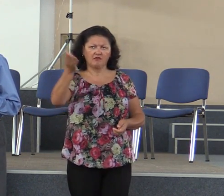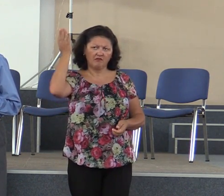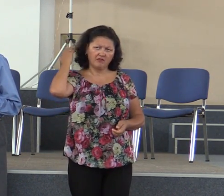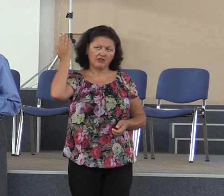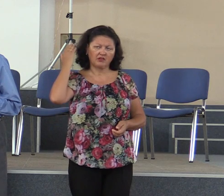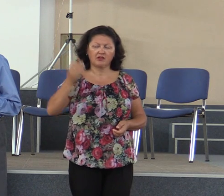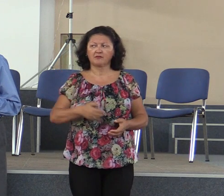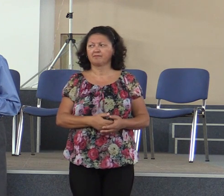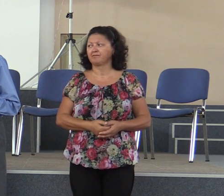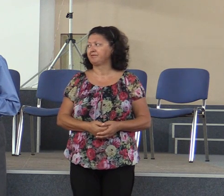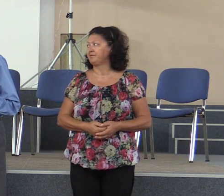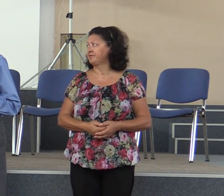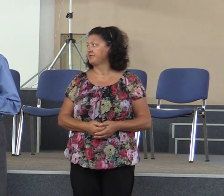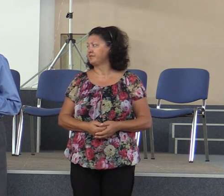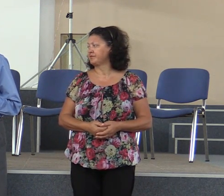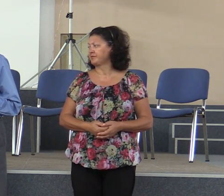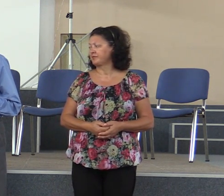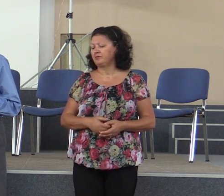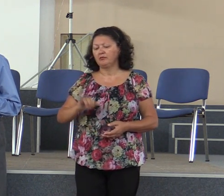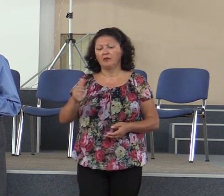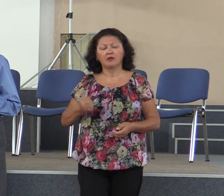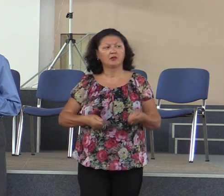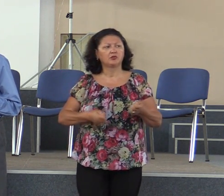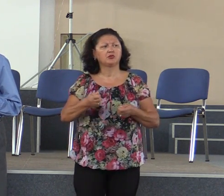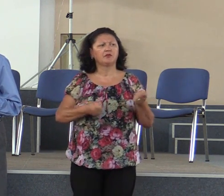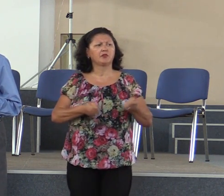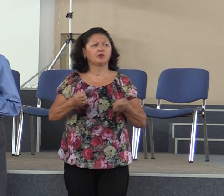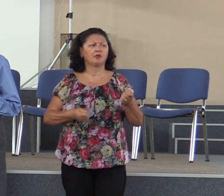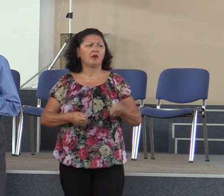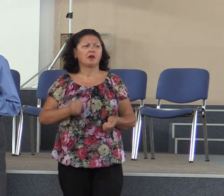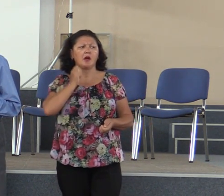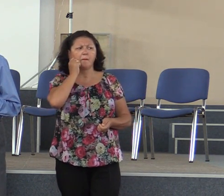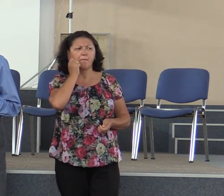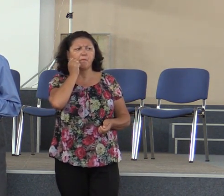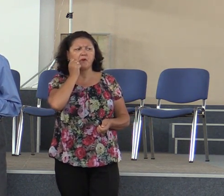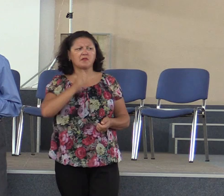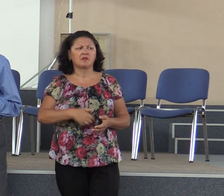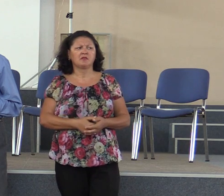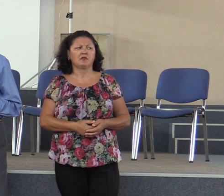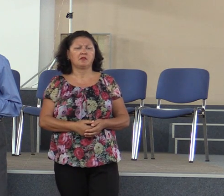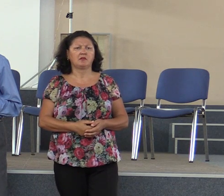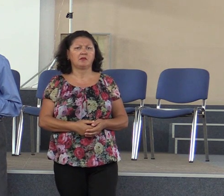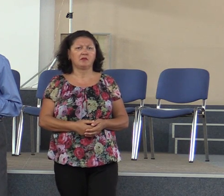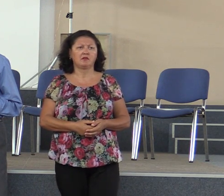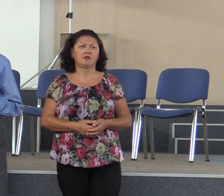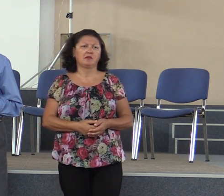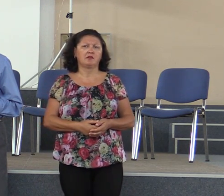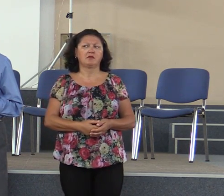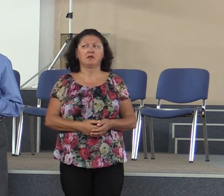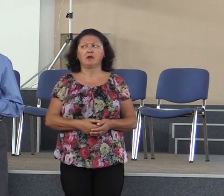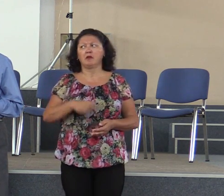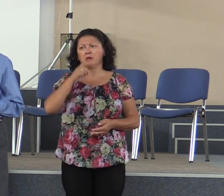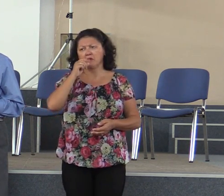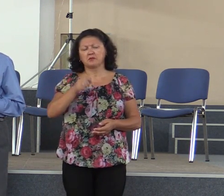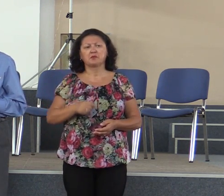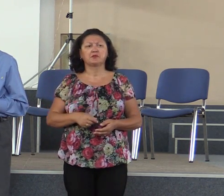cab driver was an old man. Și șoferul era un șofer bătrân. I said to him, take me to a hotel. I-a spus,